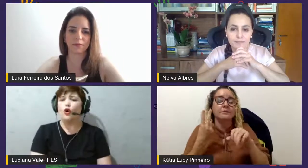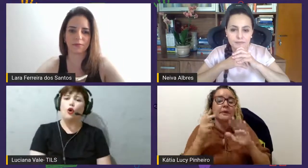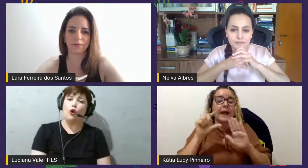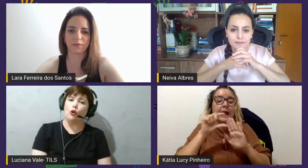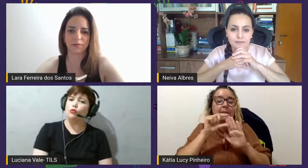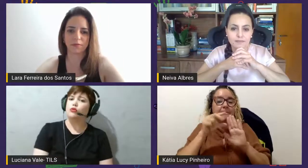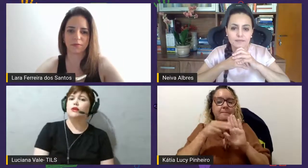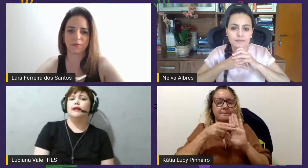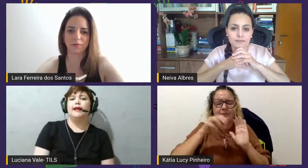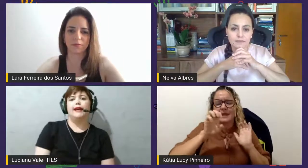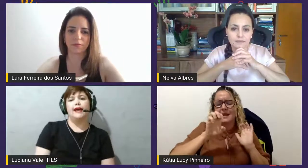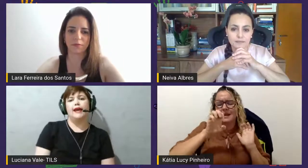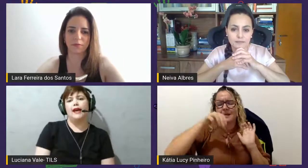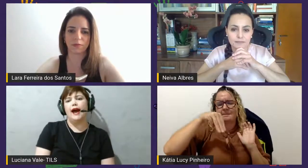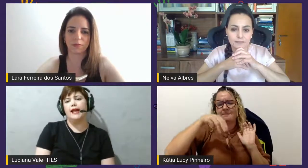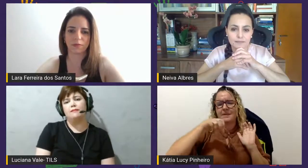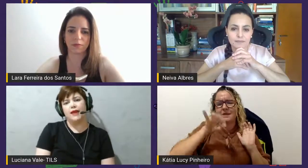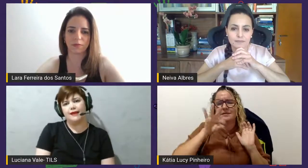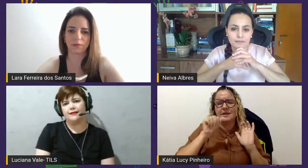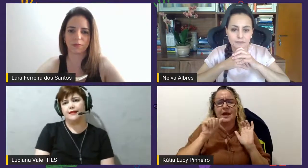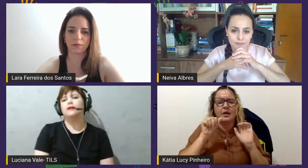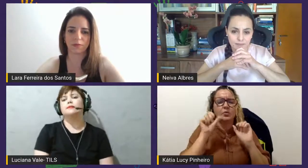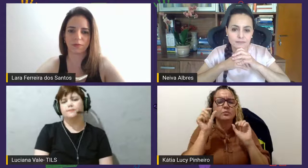tanto, ou